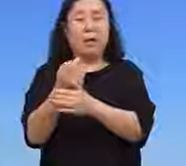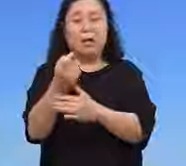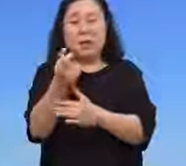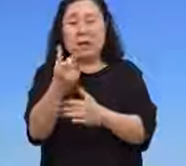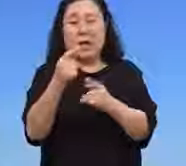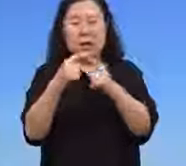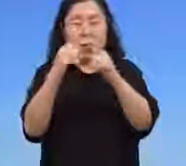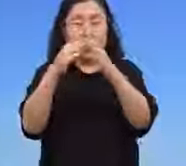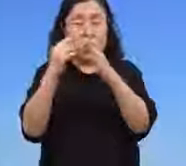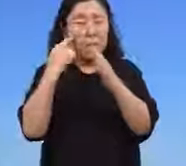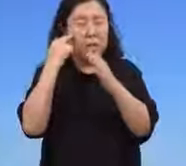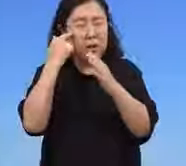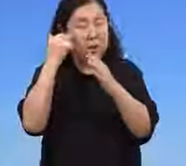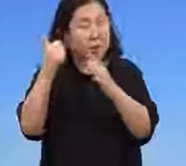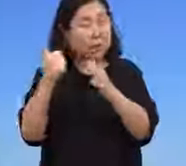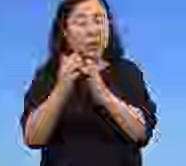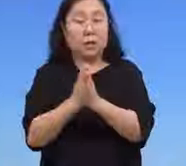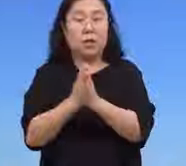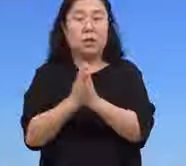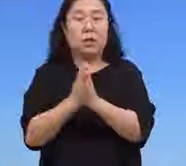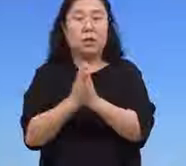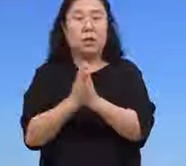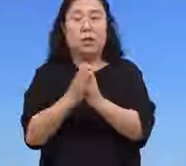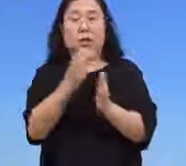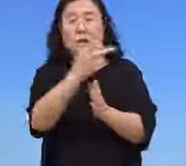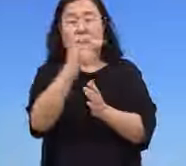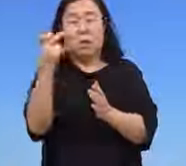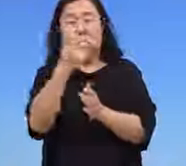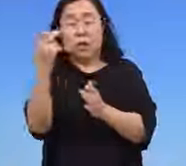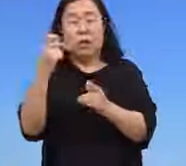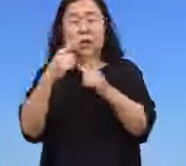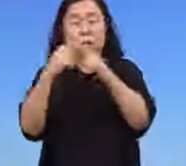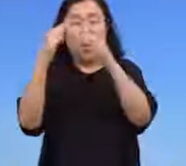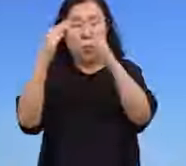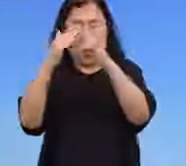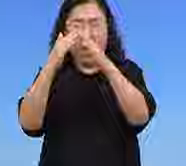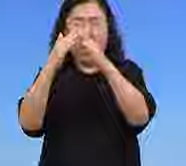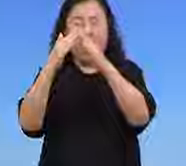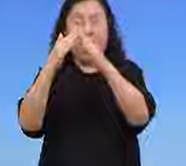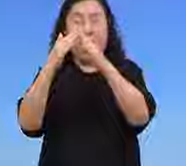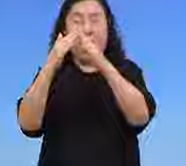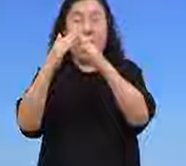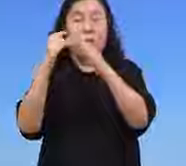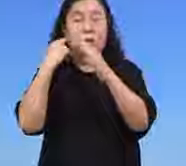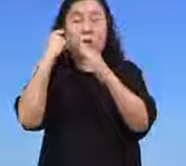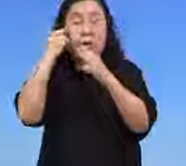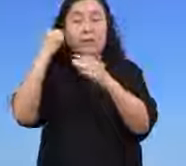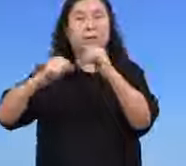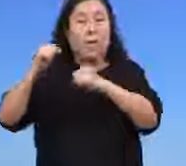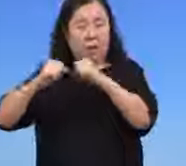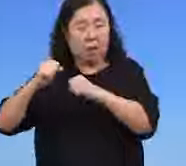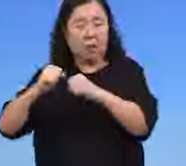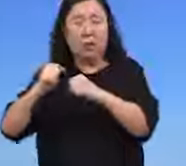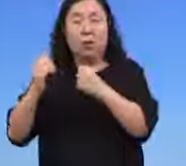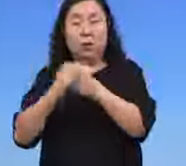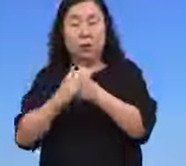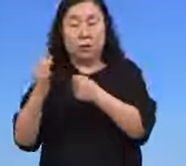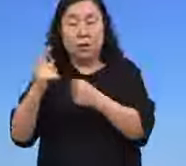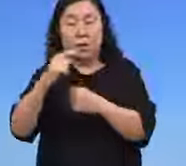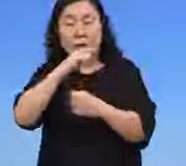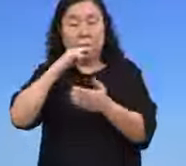그러나 그런 일이 한 번씩 터질 때마다 고스란히 그 피해는 다 작은 교회 목사님, 작은 교회로 돌아가는 거 아닙니까?